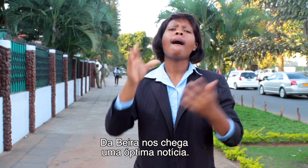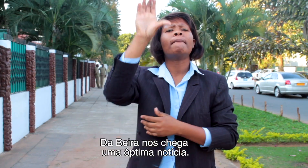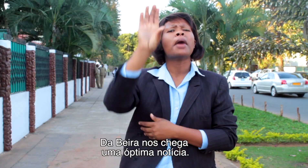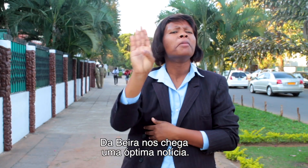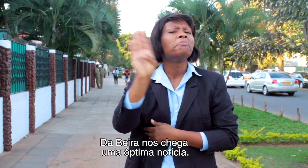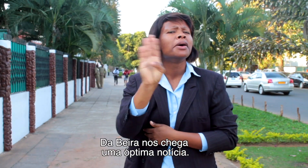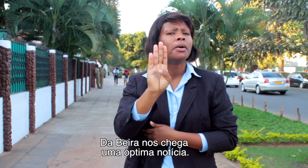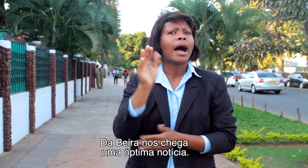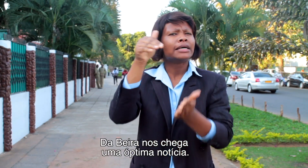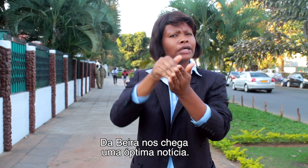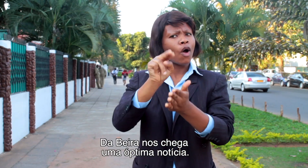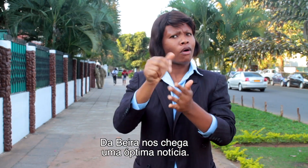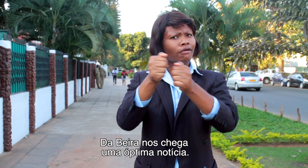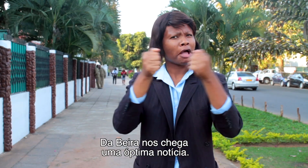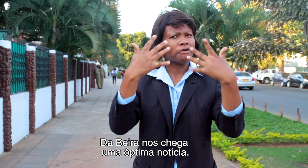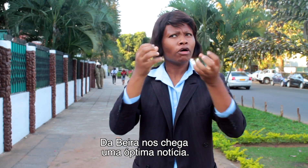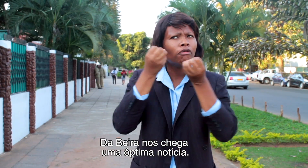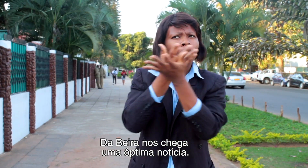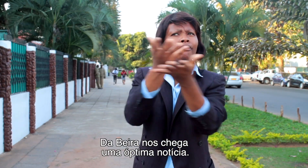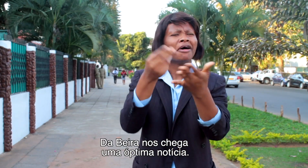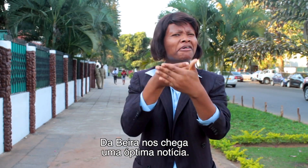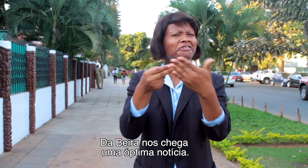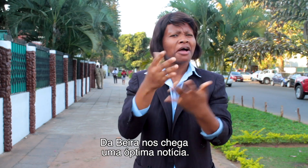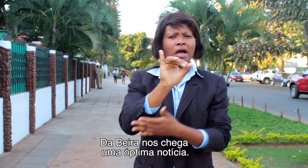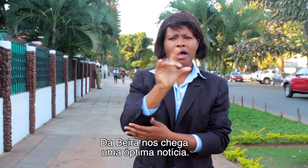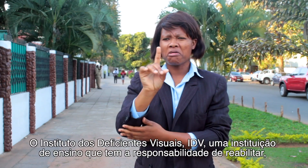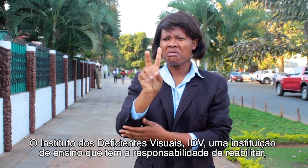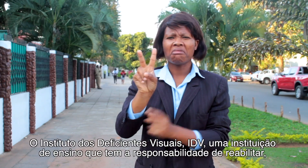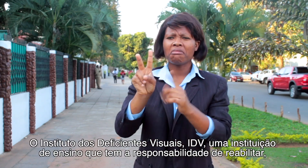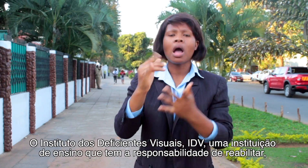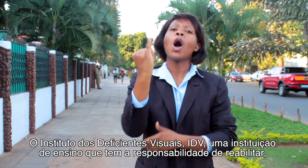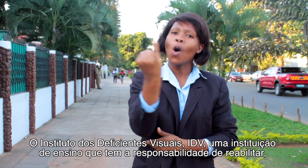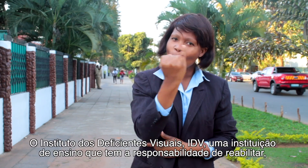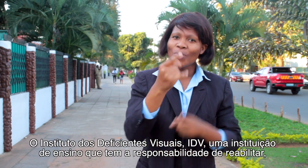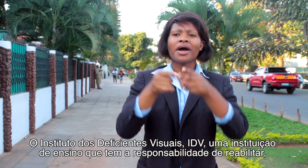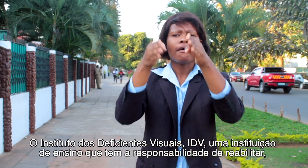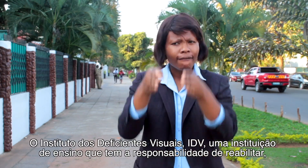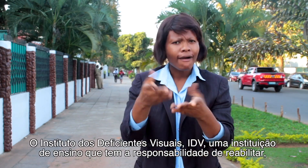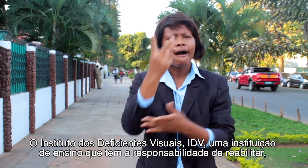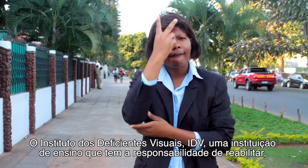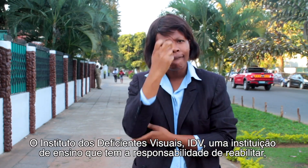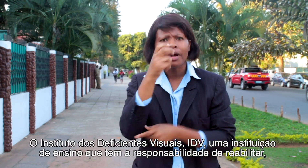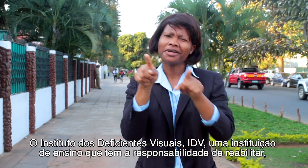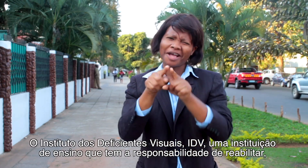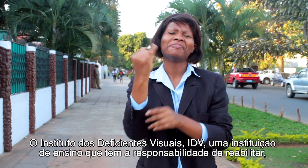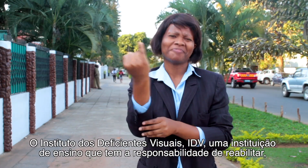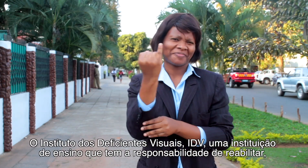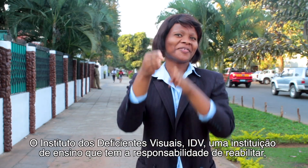Da beira nos chega uma ótima notícia o Instituto dos Deficientes Visuais IDV uma